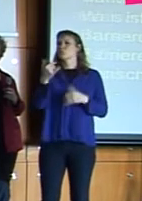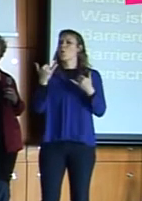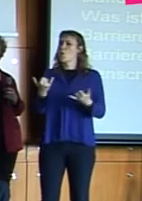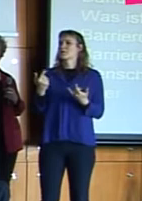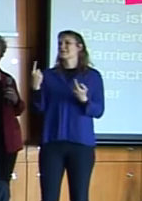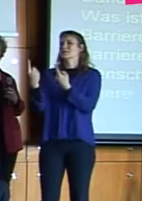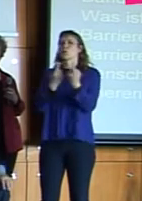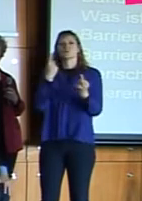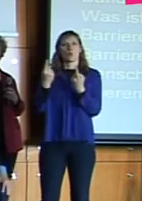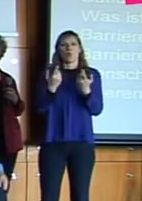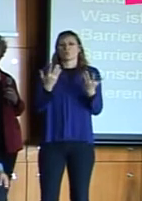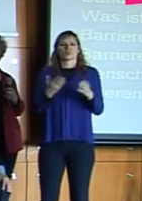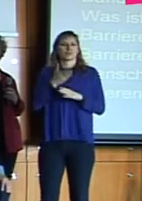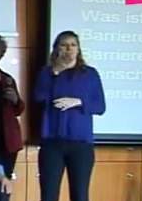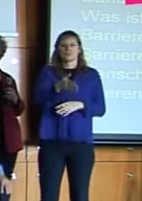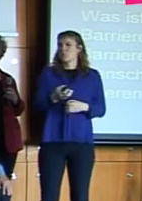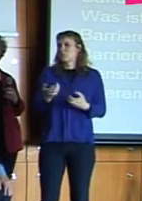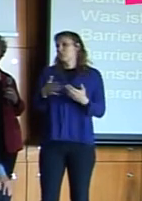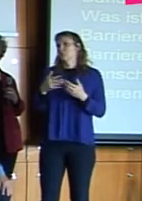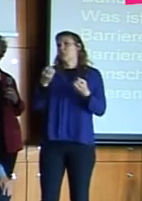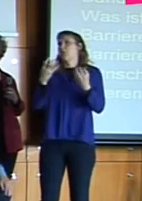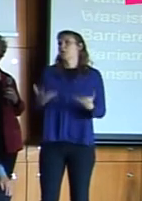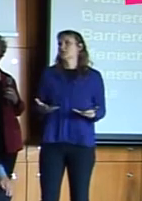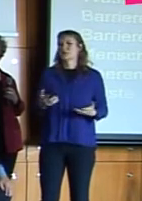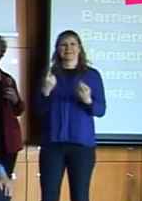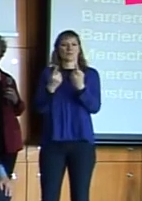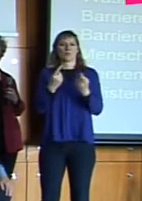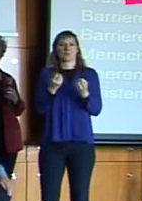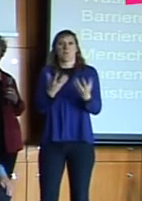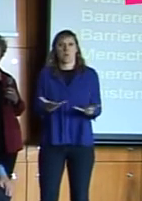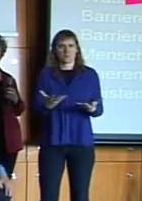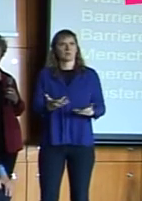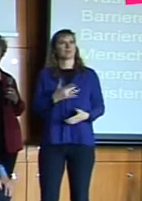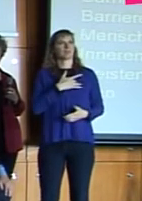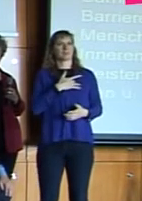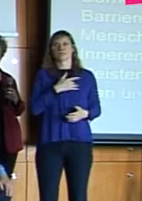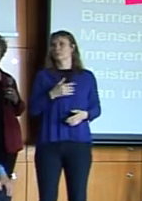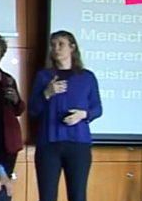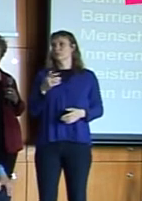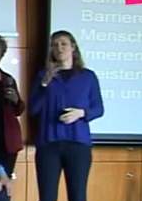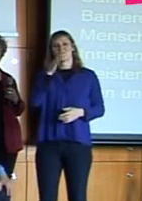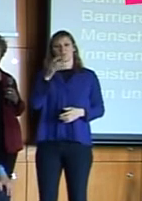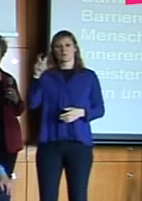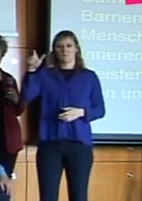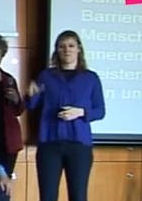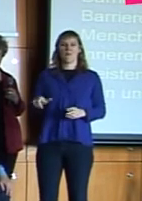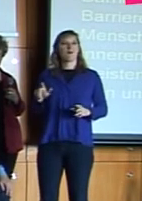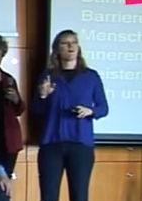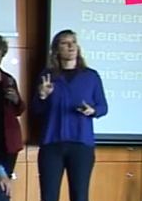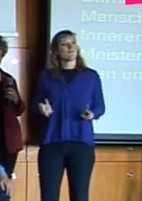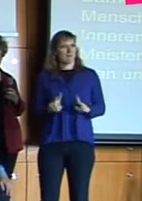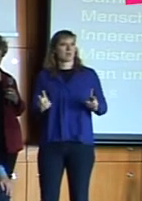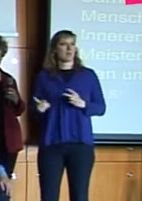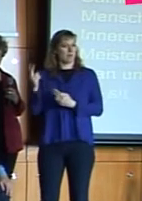Situation kommen, und meistens kommt man plötzlich und unerwartet in die Situation, dass Sie ein pflegender Angehöriger, eine